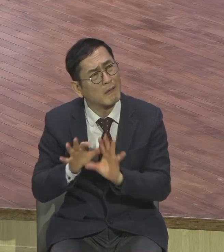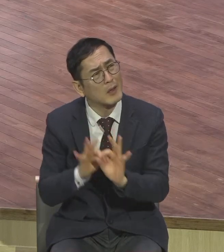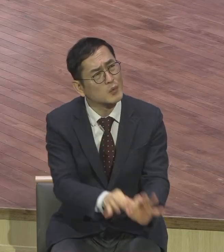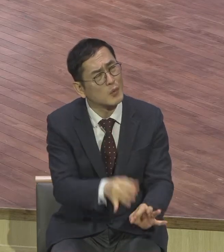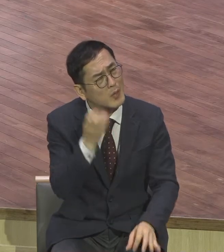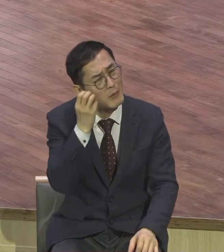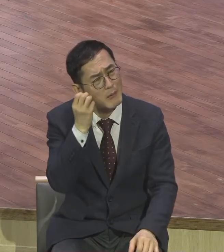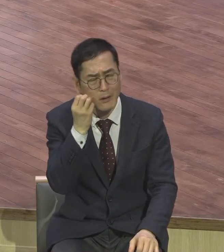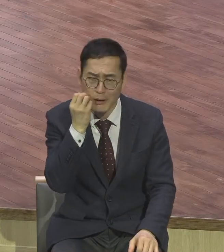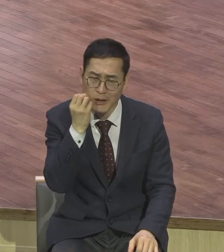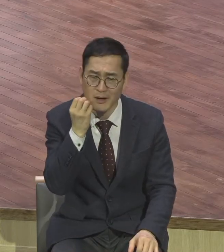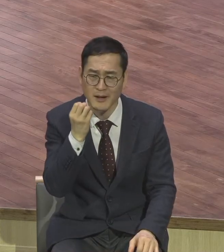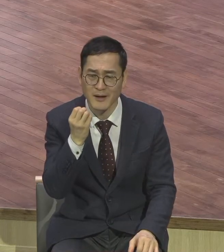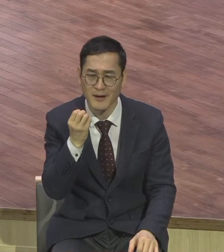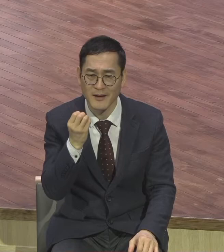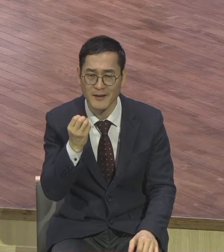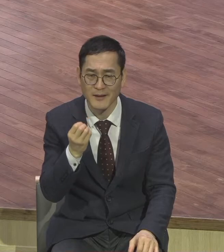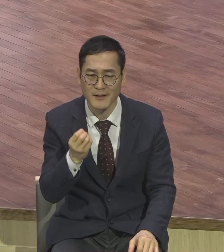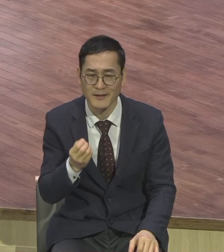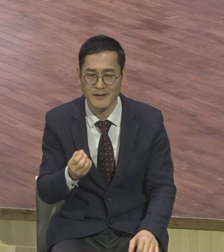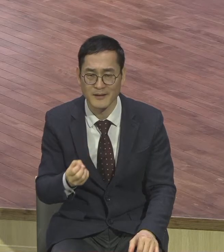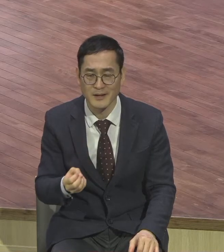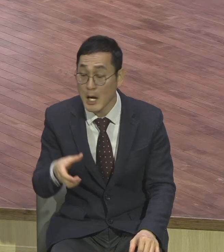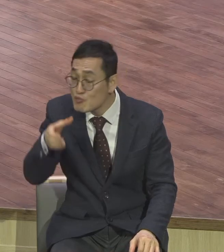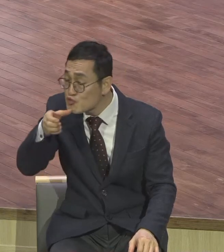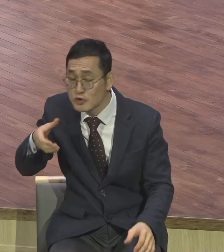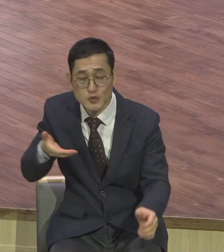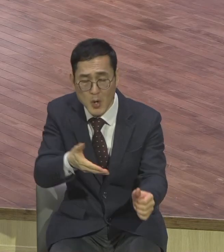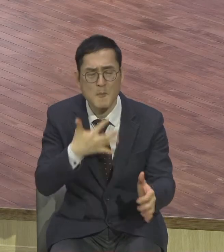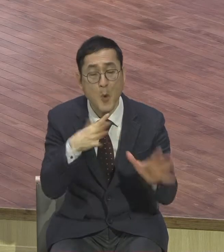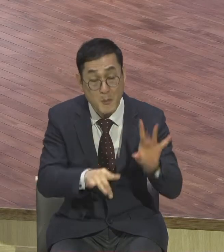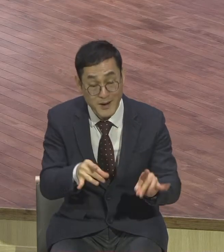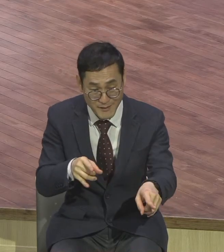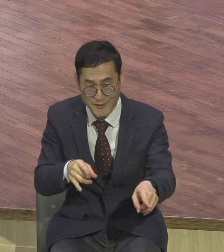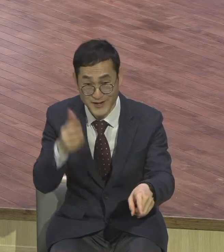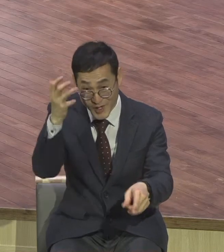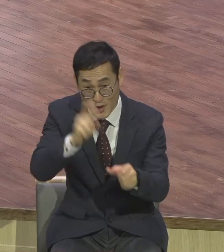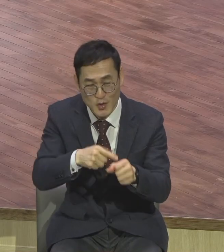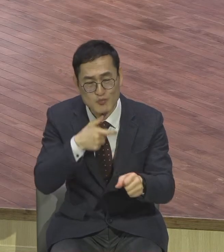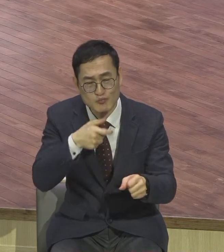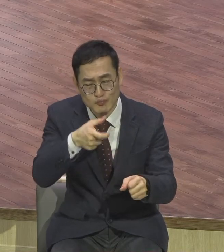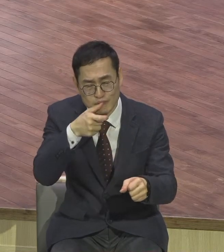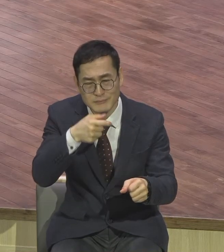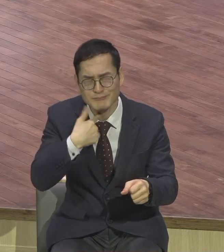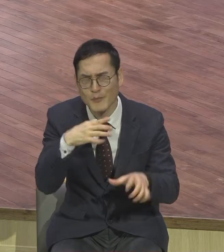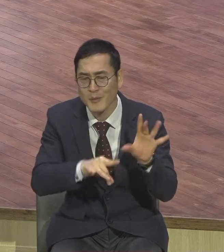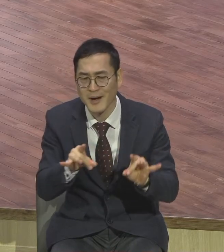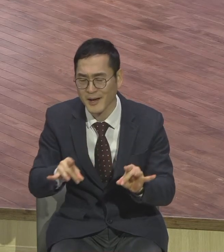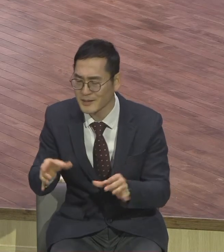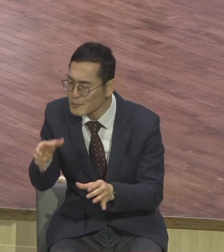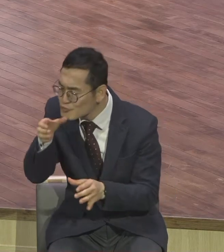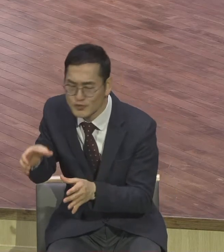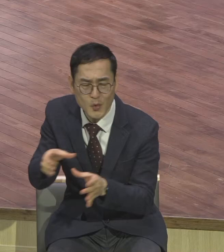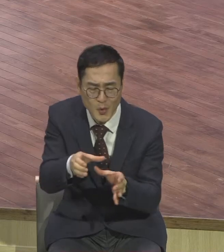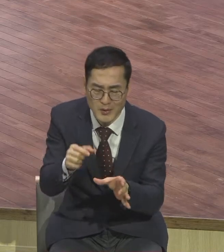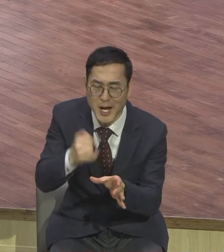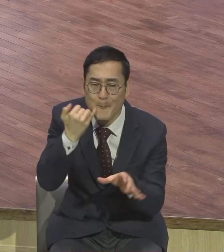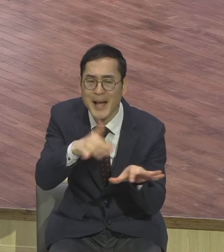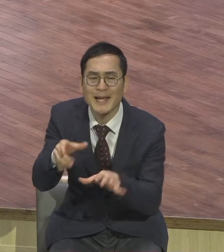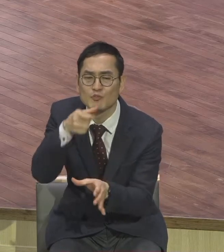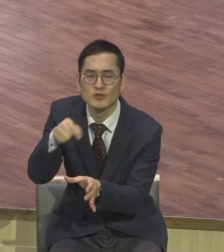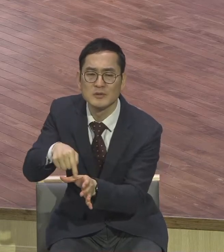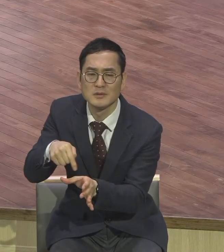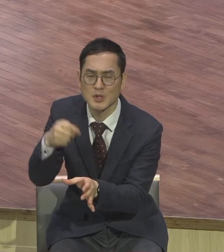종교생활은요. 아무리 아무리 잘해도 망합니다. 종교생활은 영적 문제를